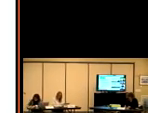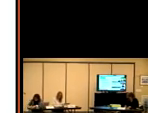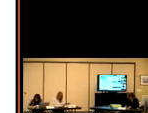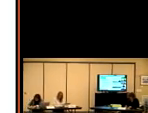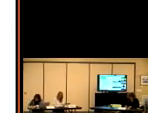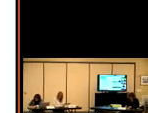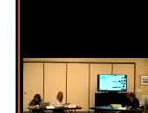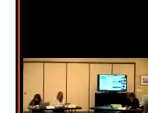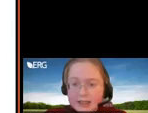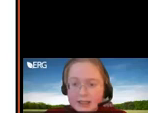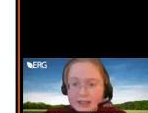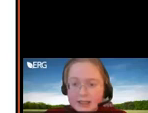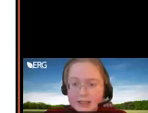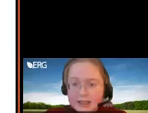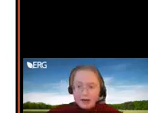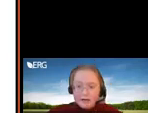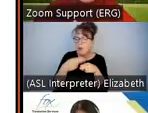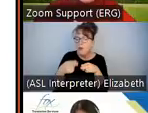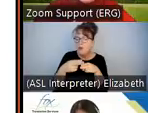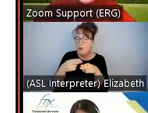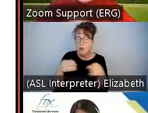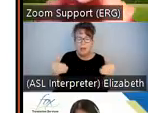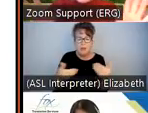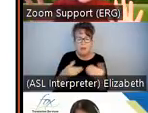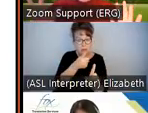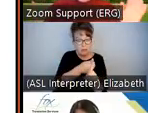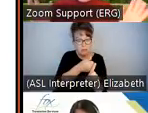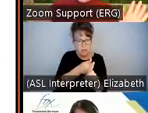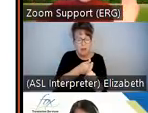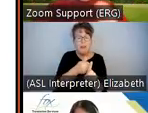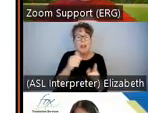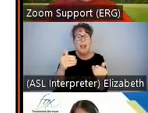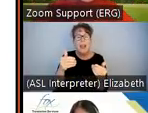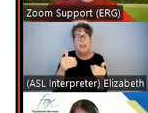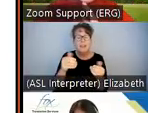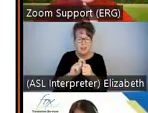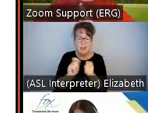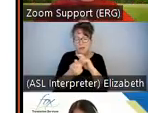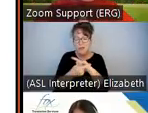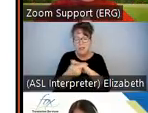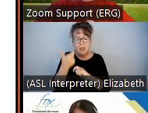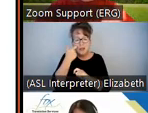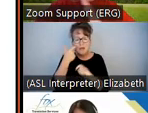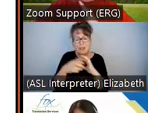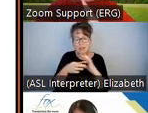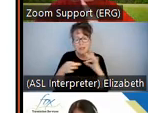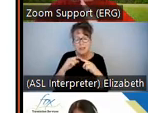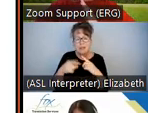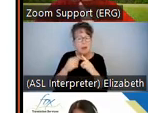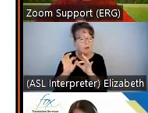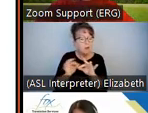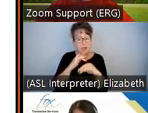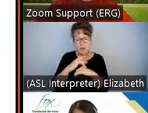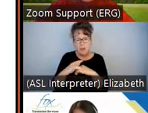le voy a pedir a nuestros intérpretes que nos digan algo eh Y lo vamos a estar